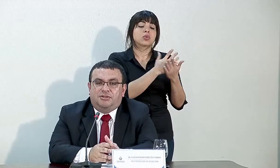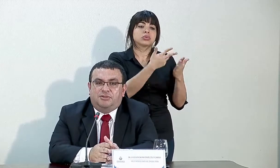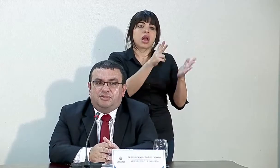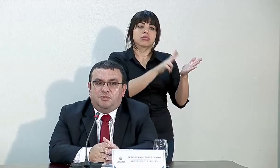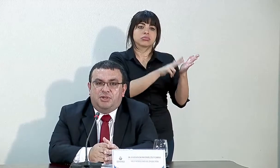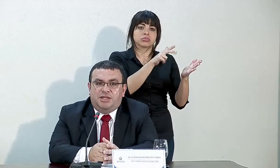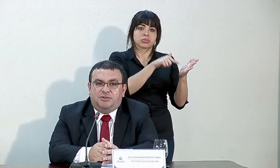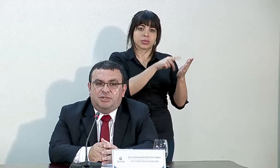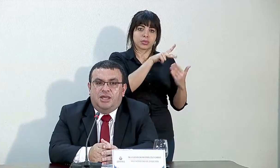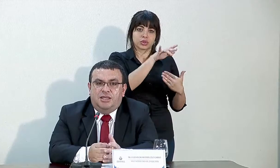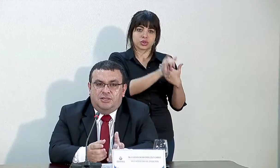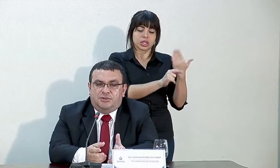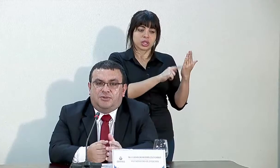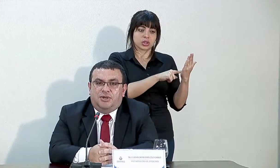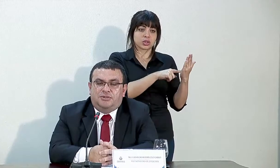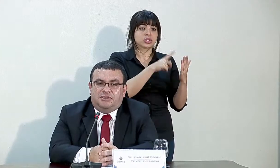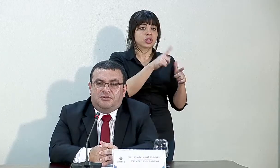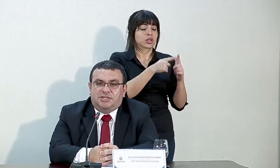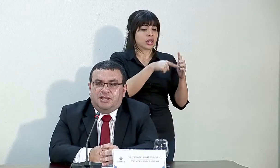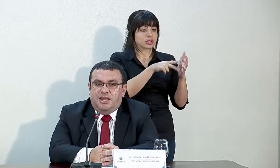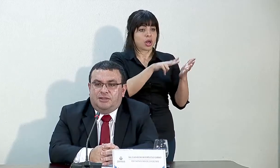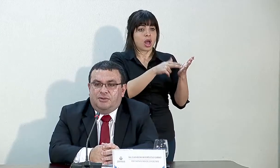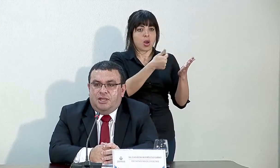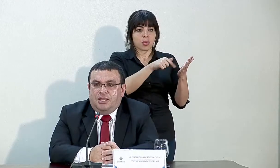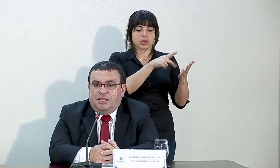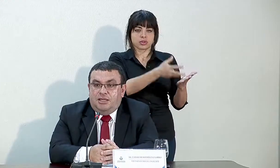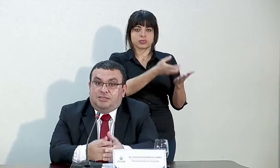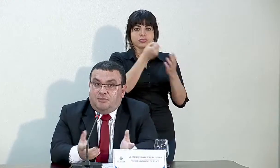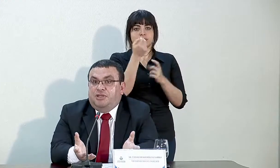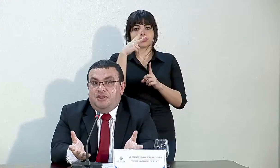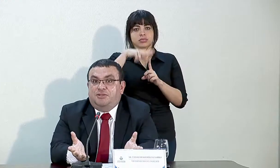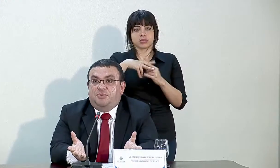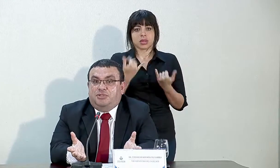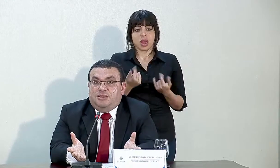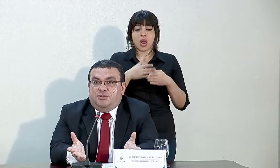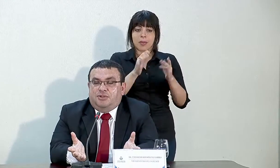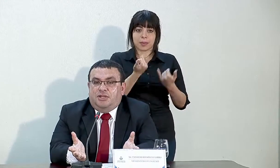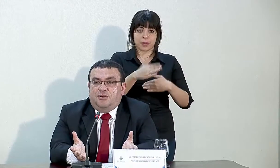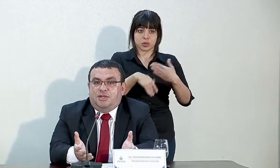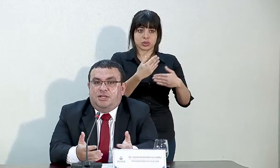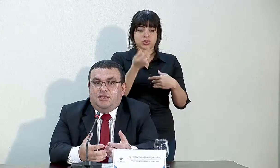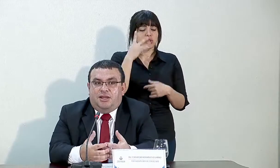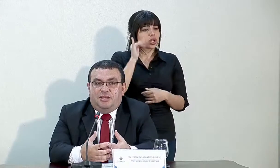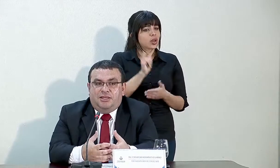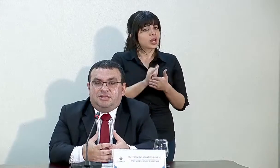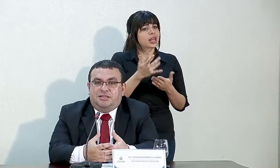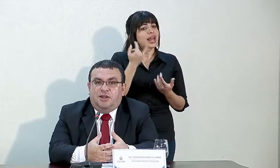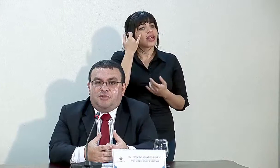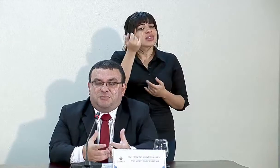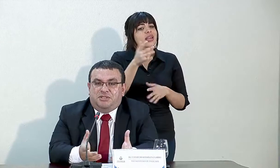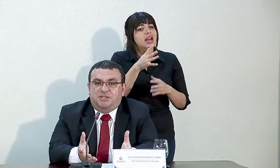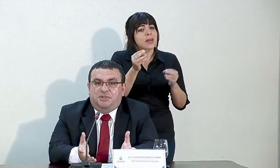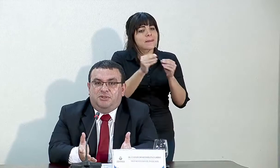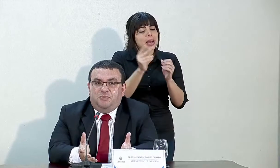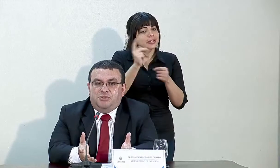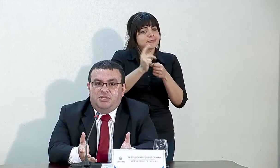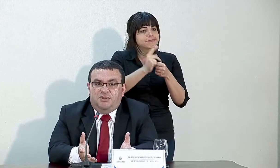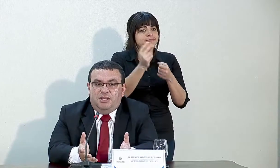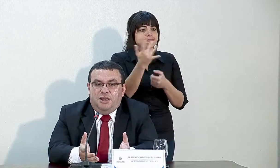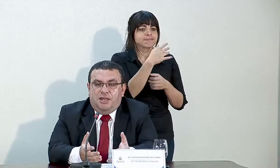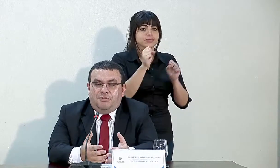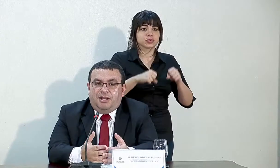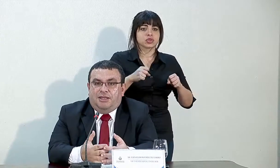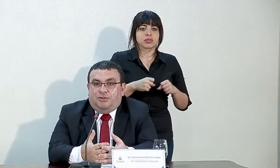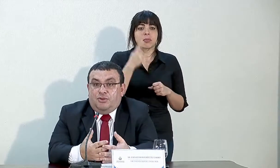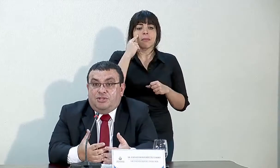plasmaron en esos proyectos y esos acuerdos se están rescatando y estamos abriendo este proceso, que creo que la idea es que sea lo más participativo